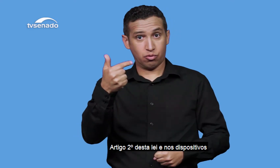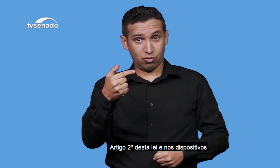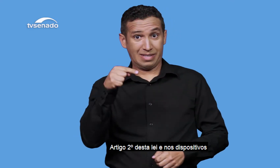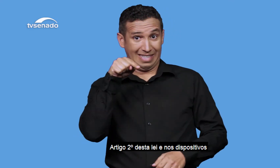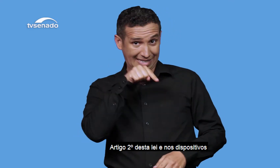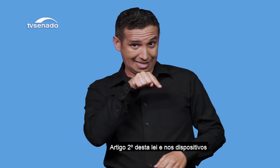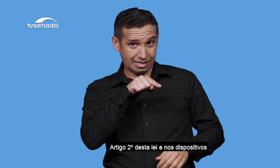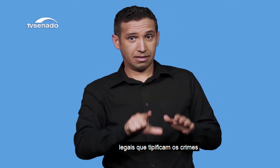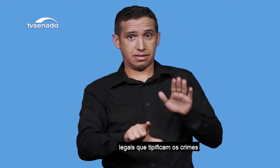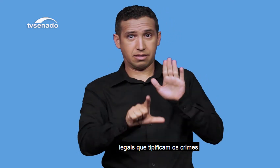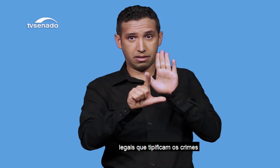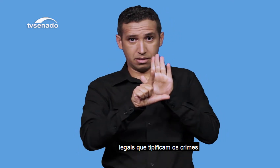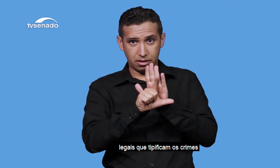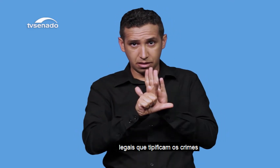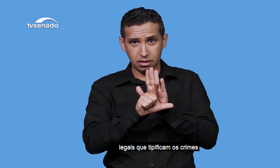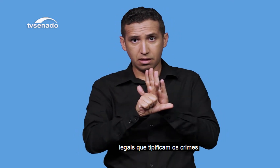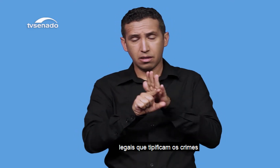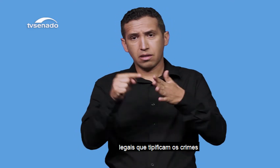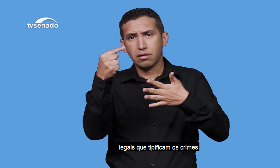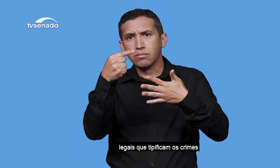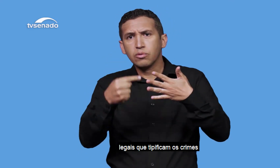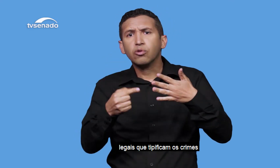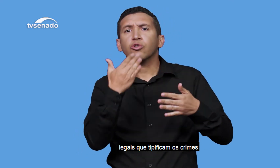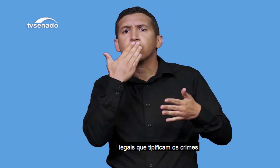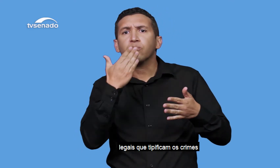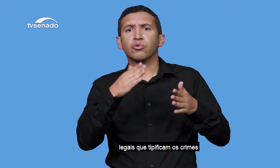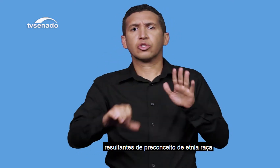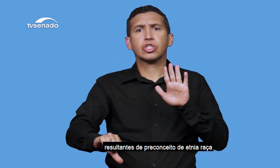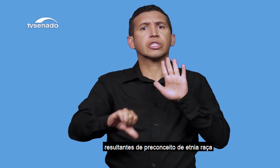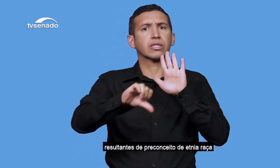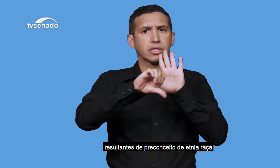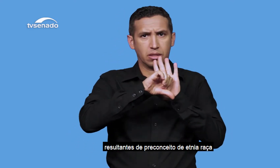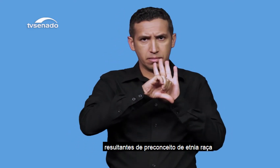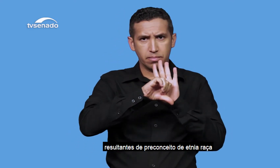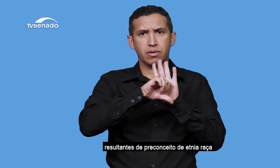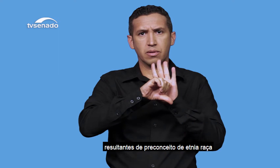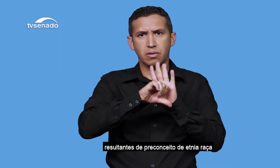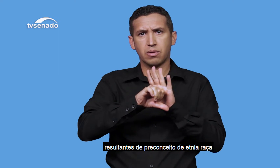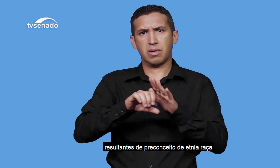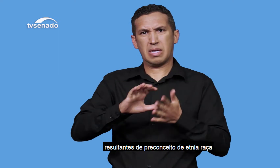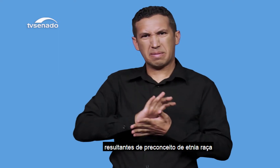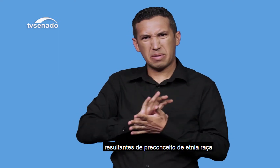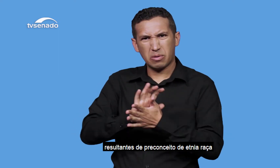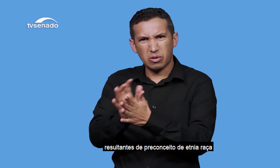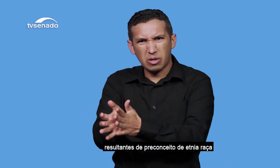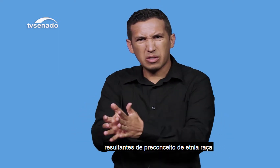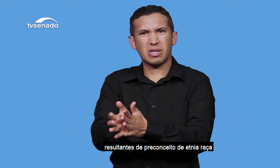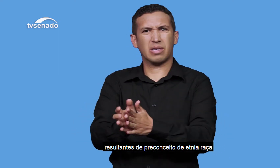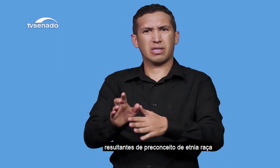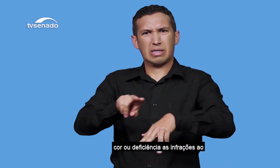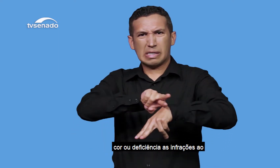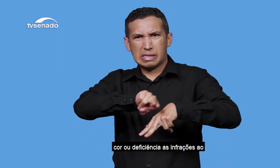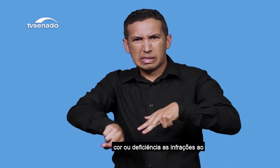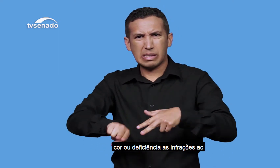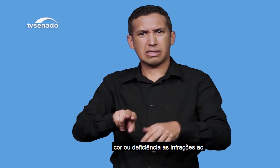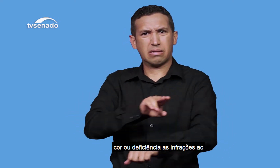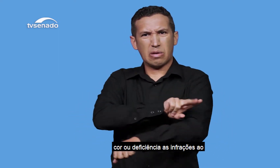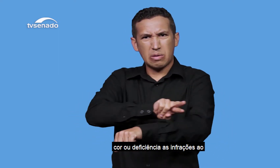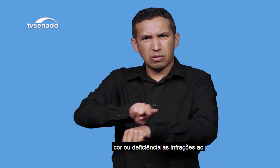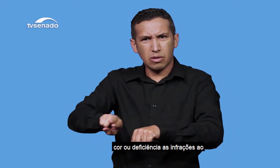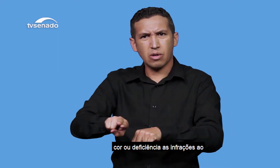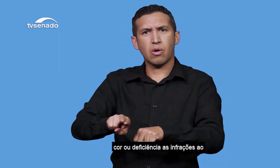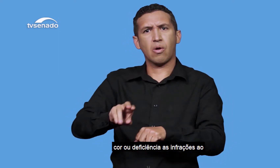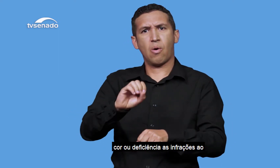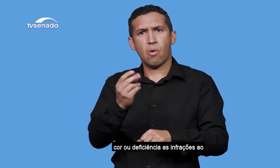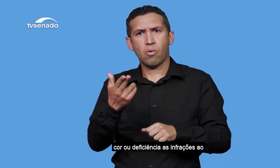e nos dispositivos legais que tipificam os crimes resultantes de preconceito de etnia raça cor